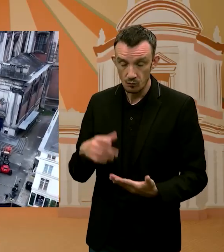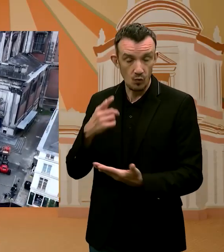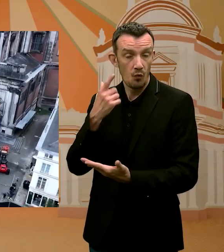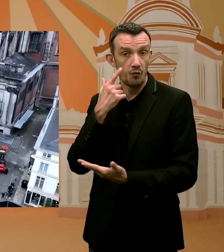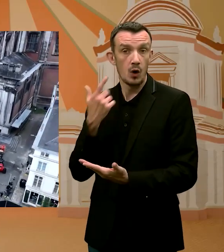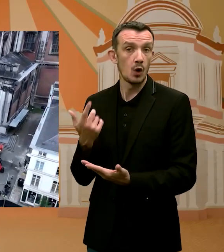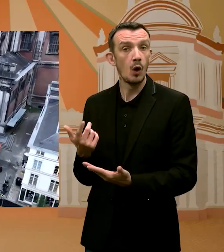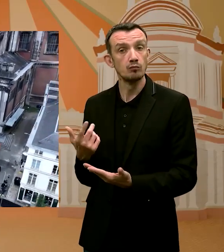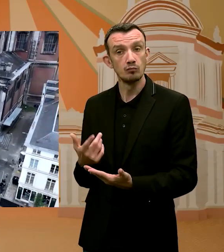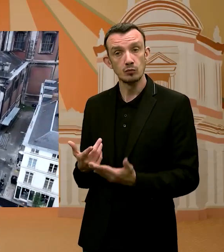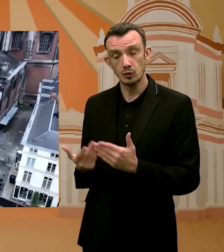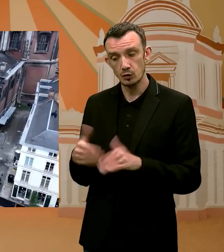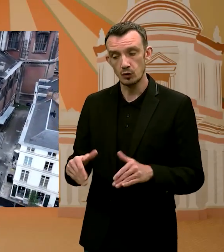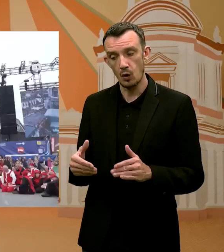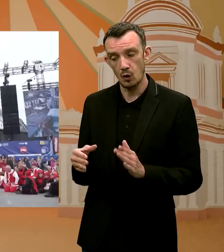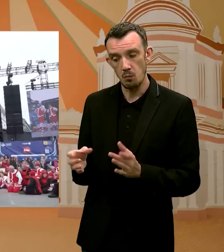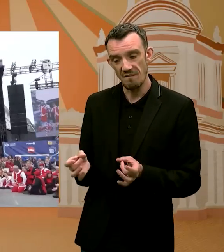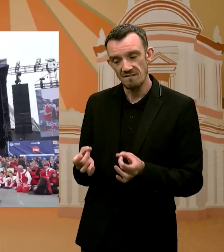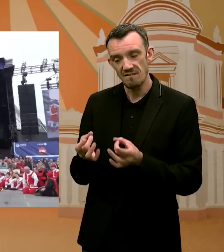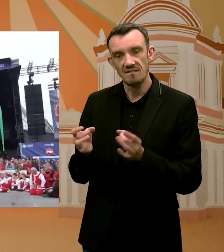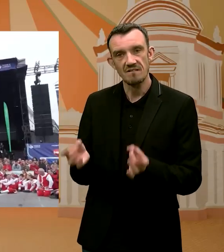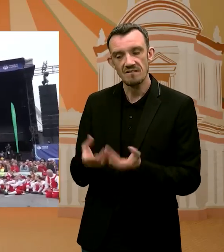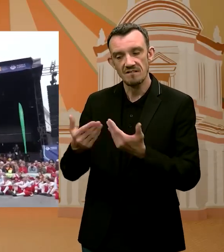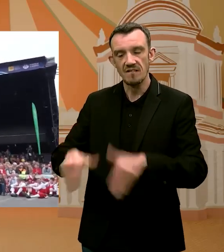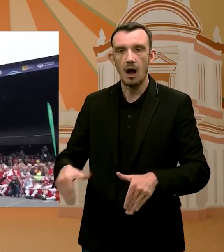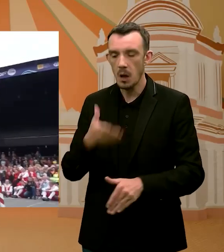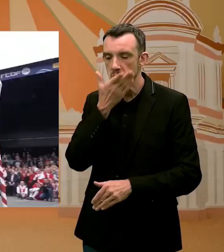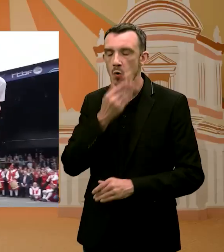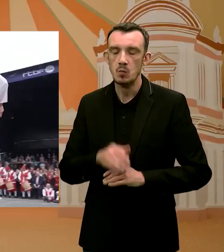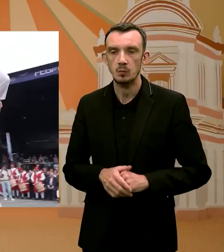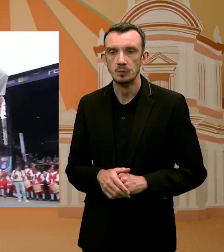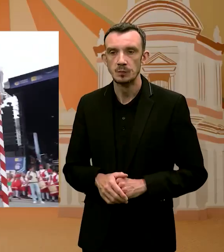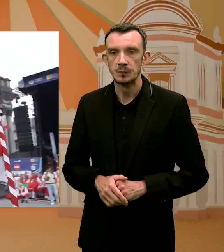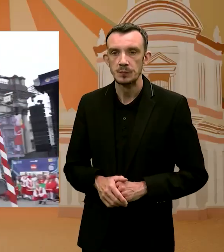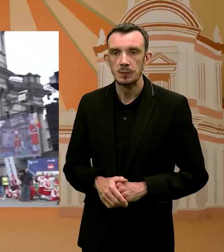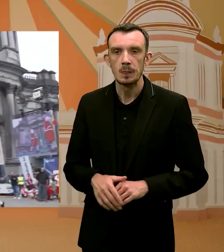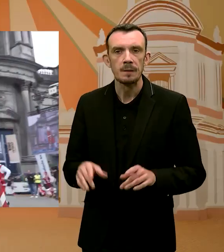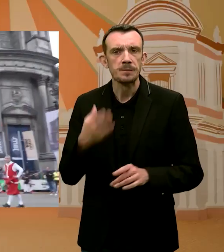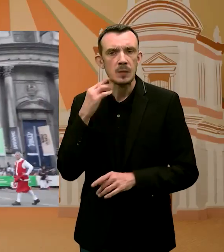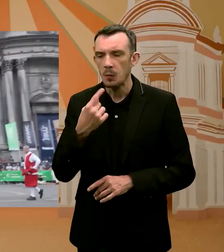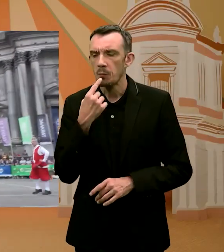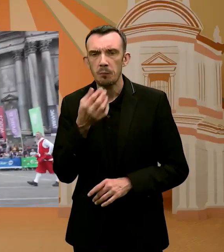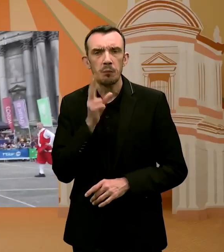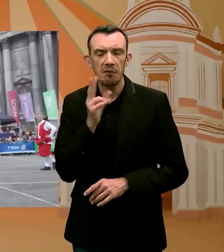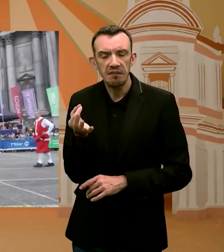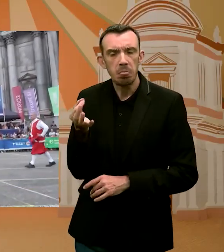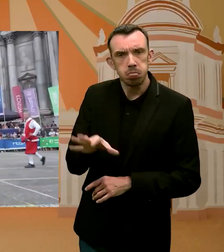s'annonce mémorable. En parlant des échasses tout à l'heure, il y a 2 grandes familles d'échasses, Nicolas, j'en profite comme ça, le public peut être un peu mis au